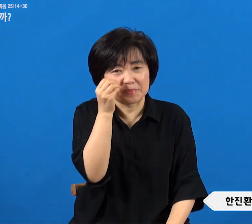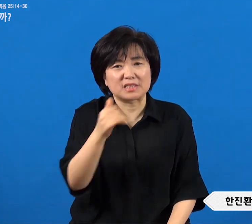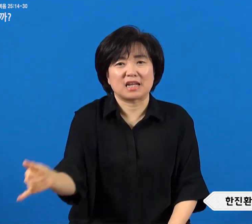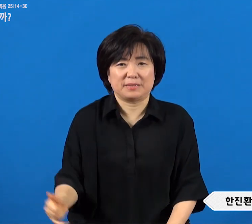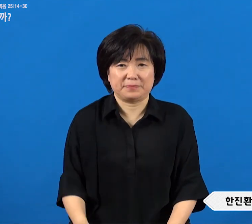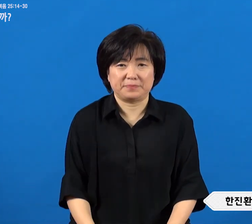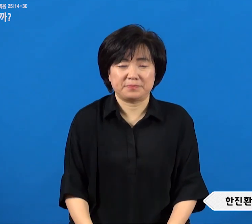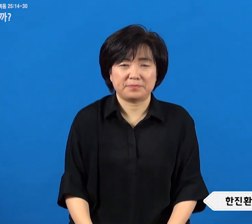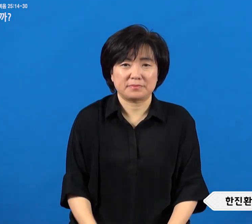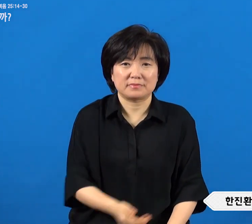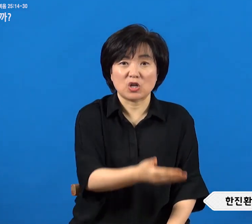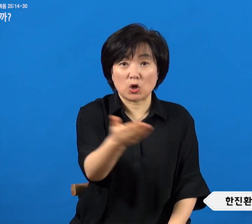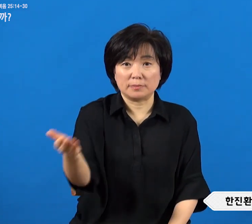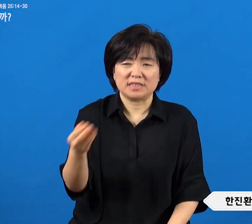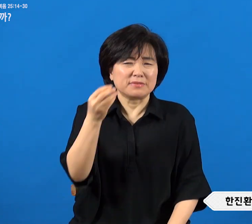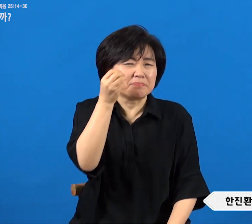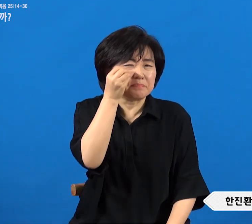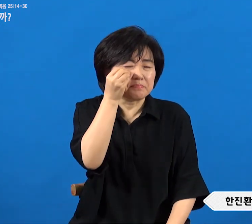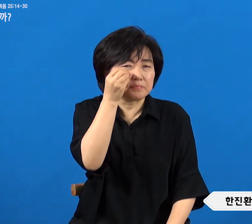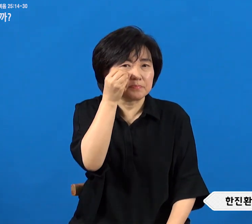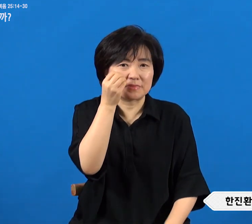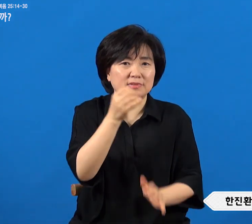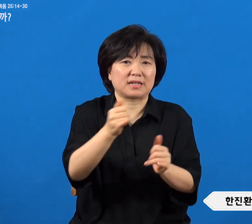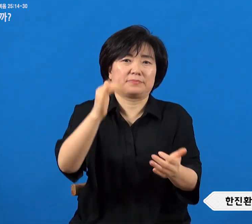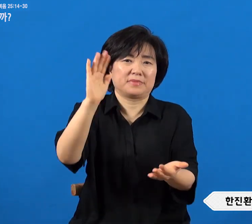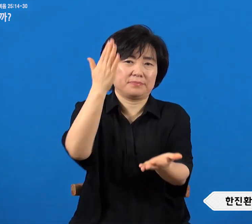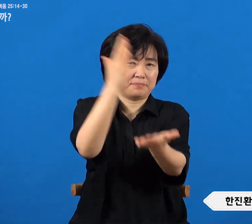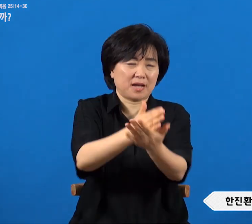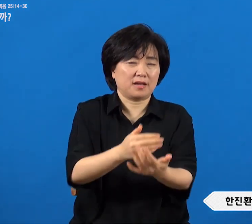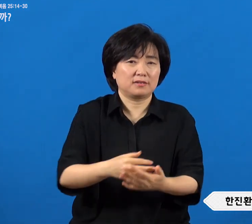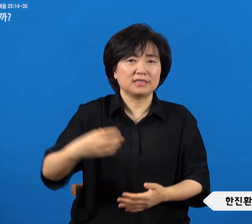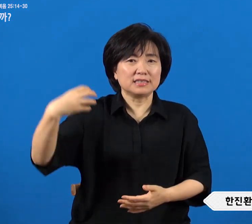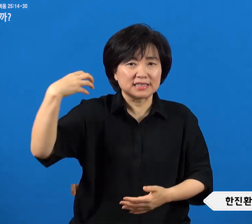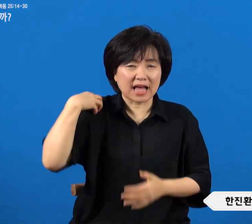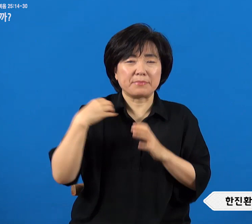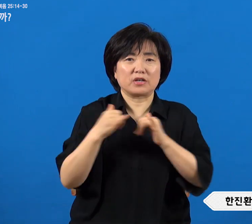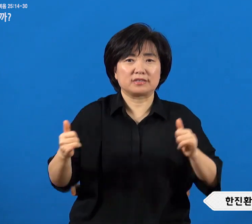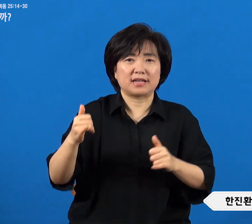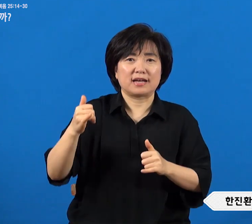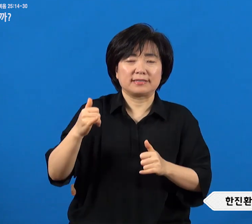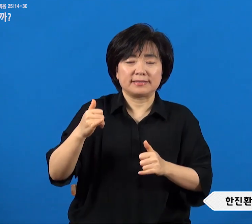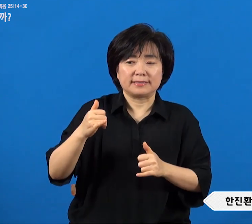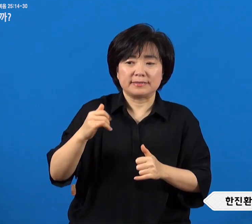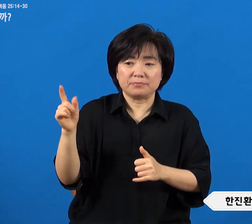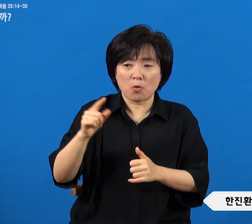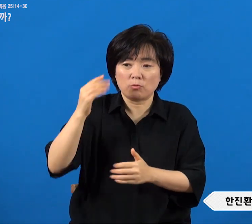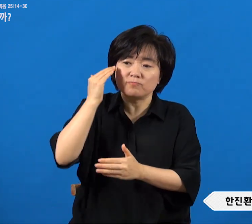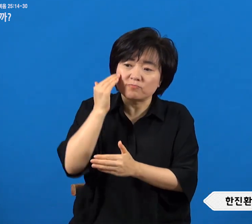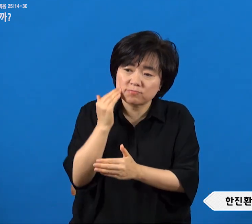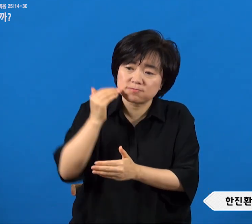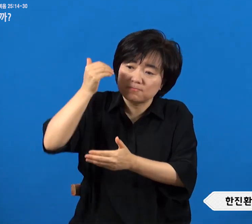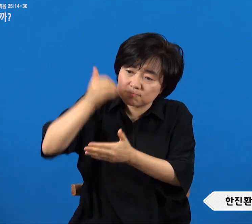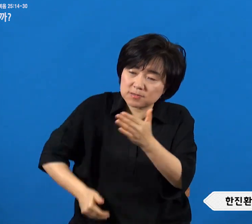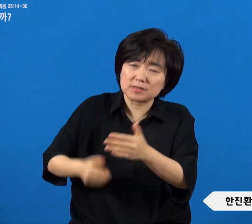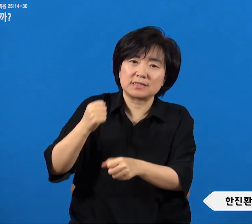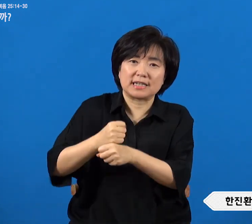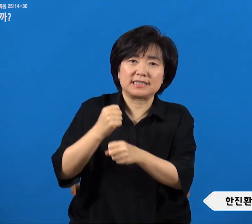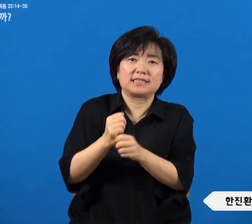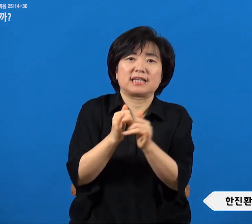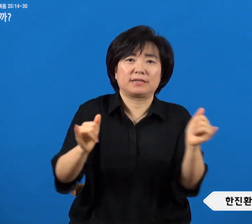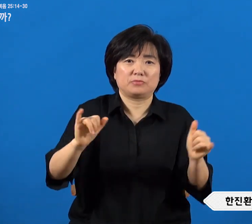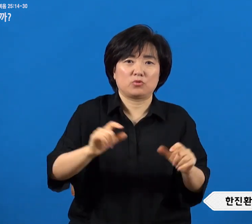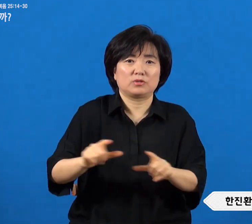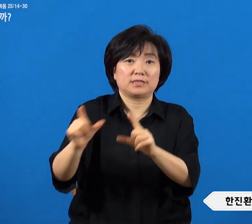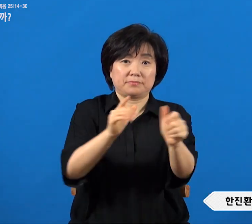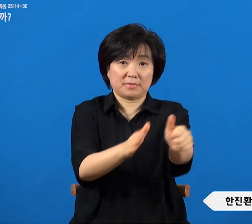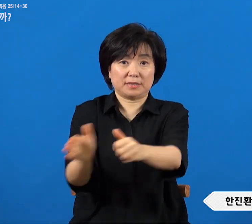잉여인간이 아니라 우리는 사명자로 살아야 되겠습니다. 사람을 남기는 삶을 살아야 되겠습니다. 여러분, 선교